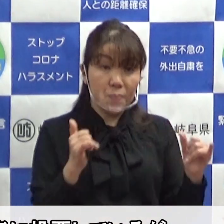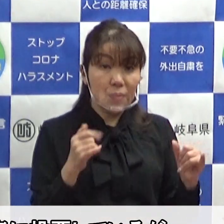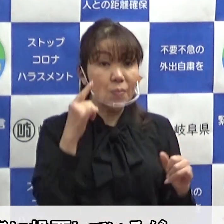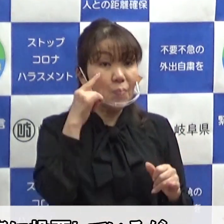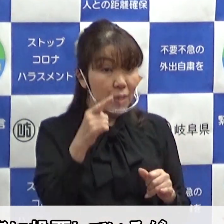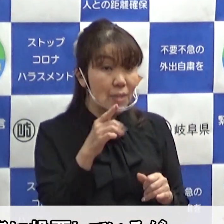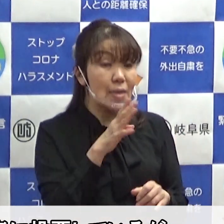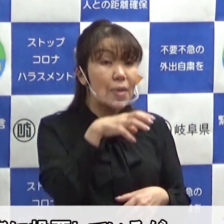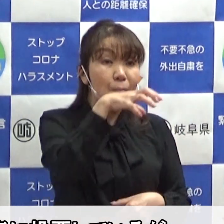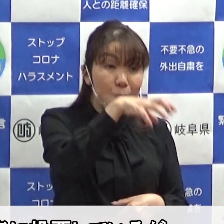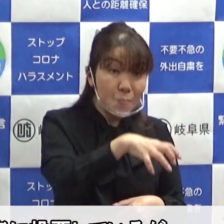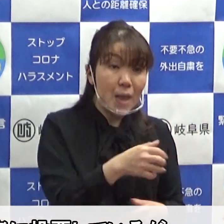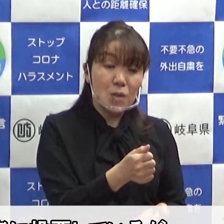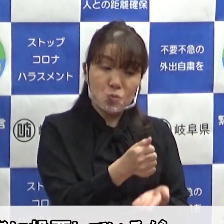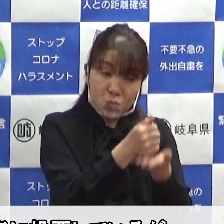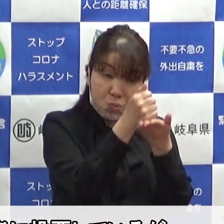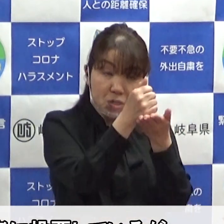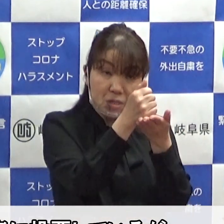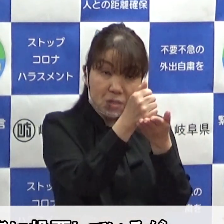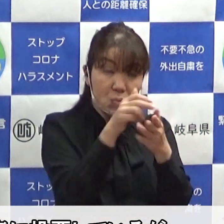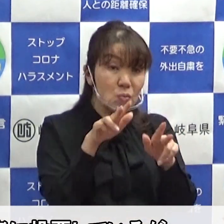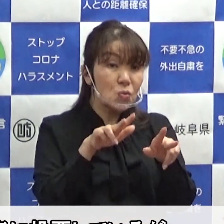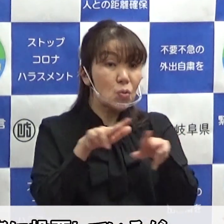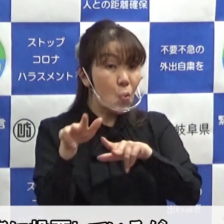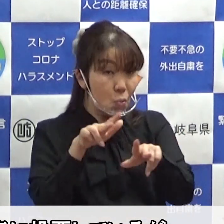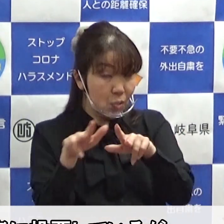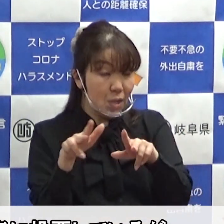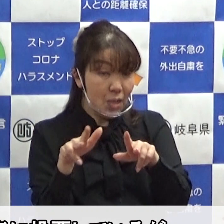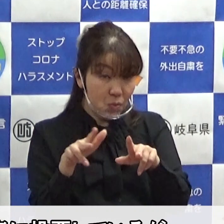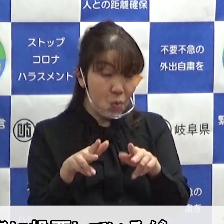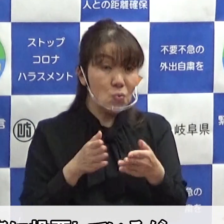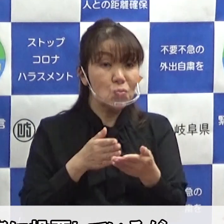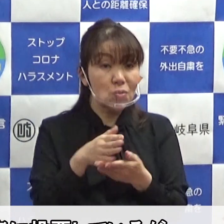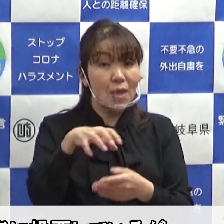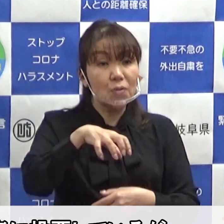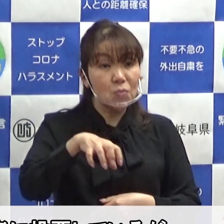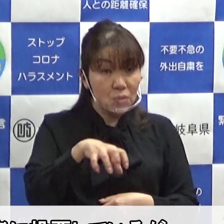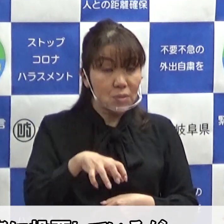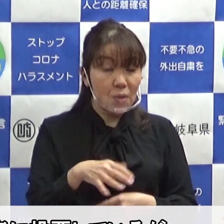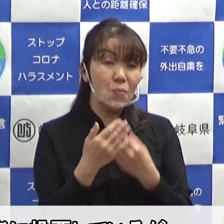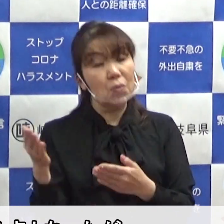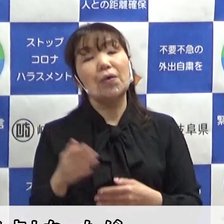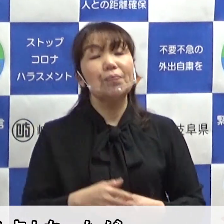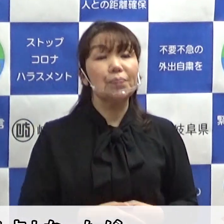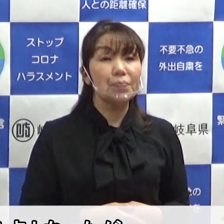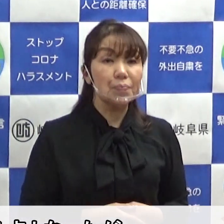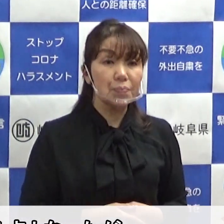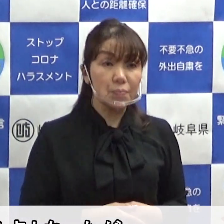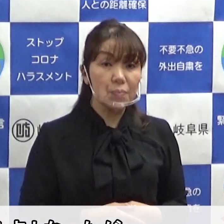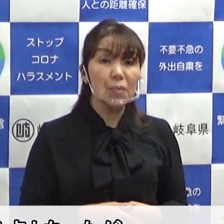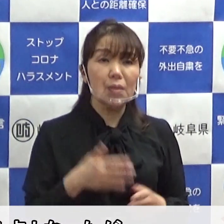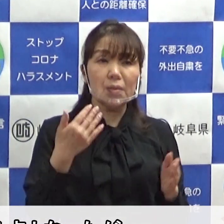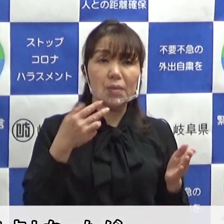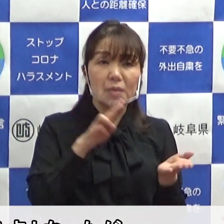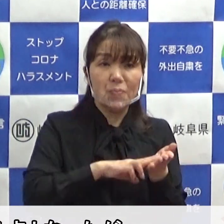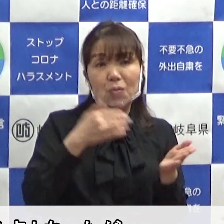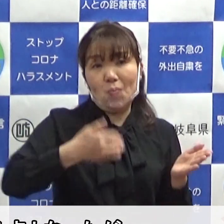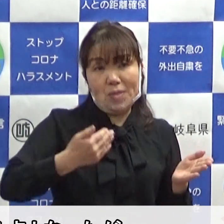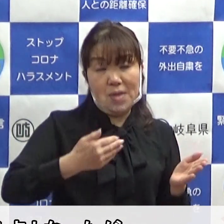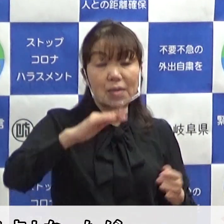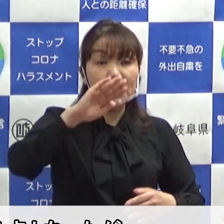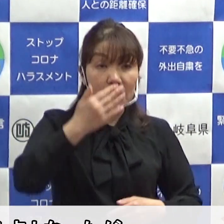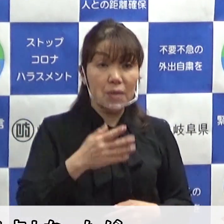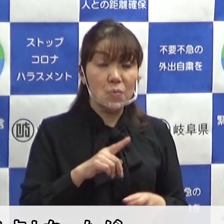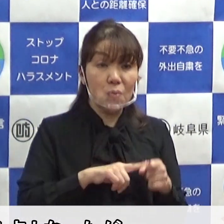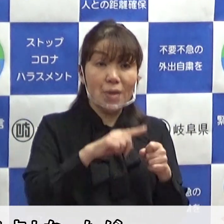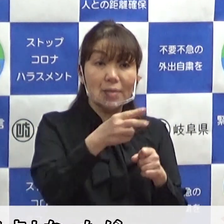現場主義というですね、まあ、この行政の原点を大事にしていきたいと思っています。まだ決めてはおりませんけれども、今度の